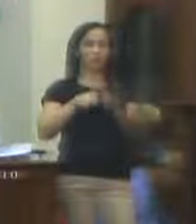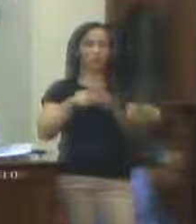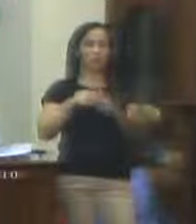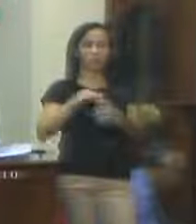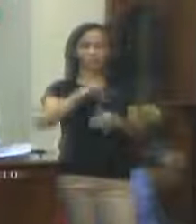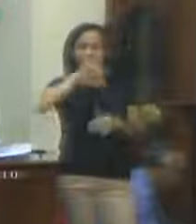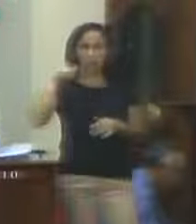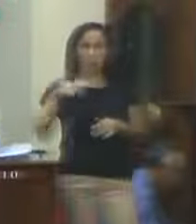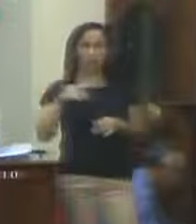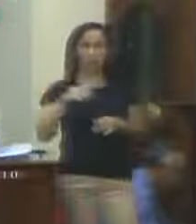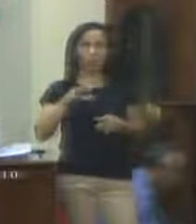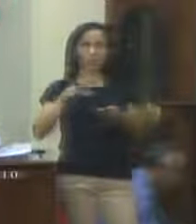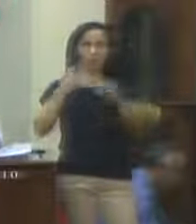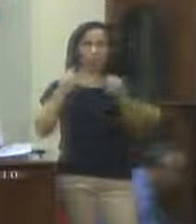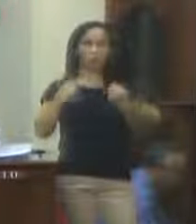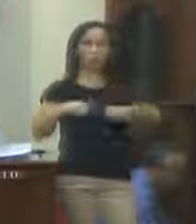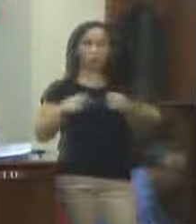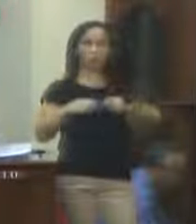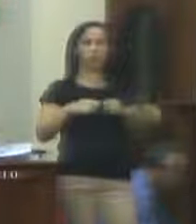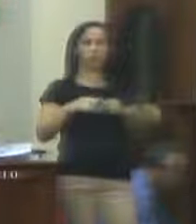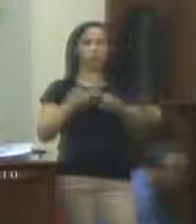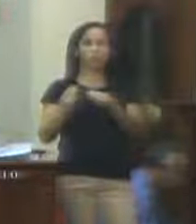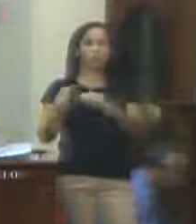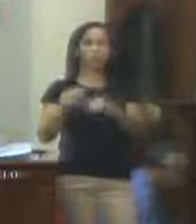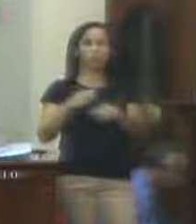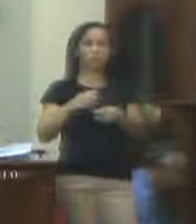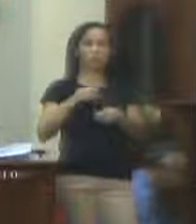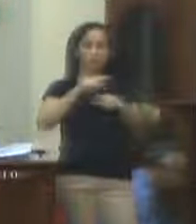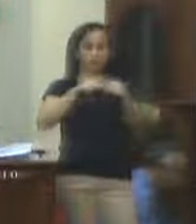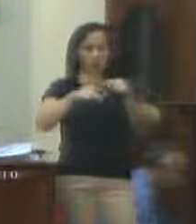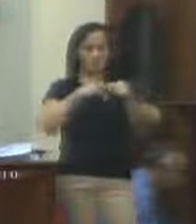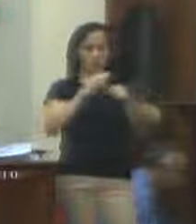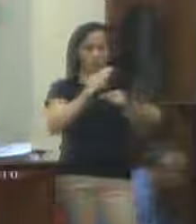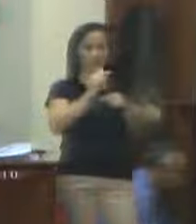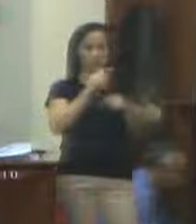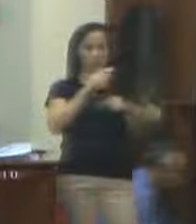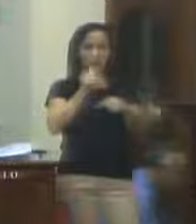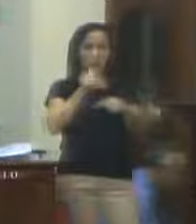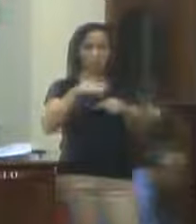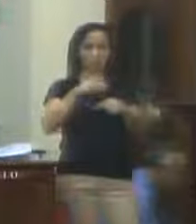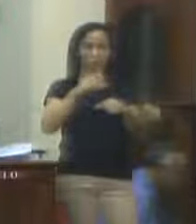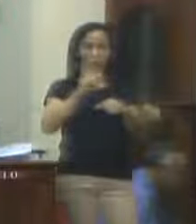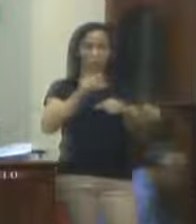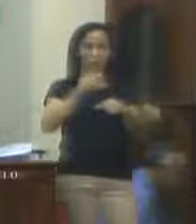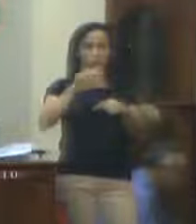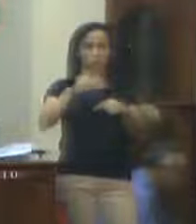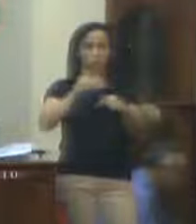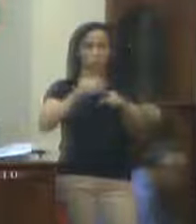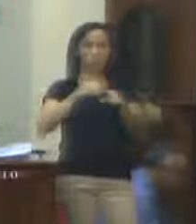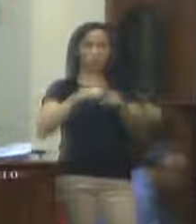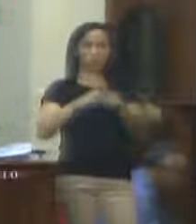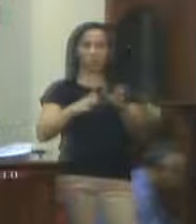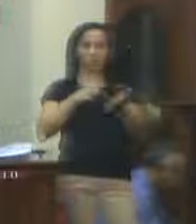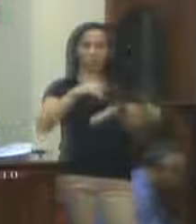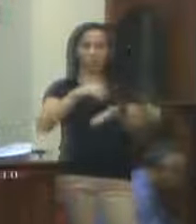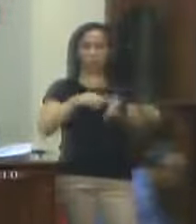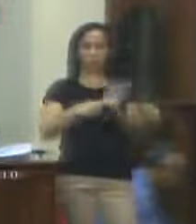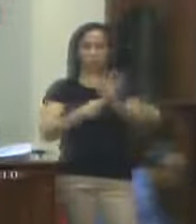devidas providências com relação à infestação de caramujos e roedores nas casas que margeiam o córrego.